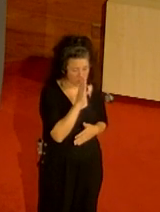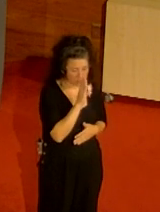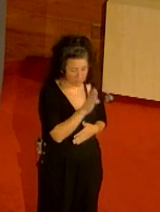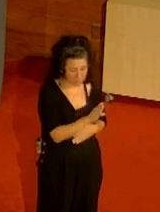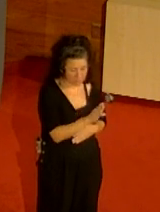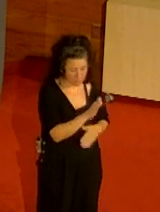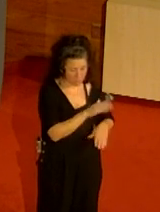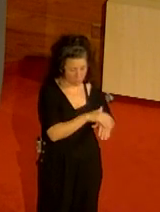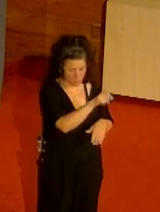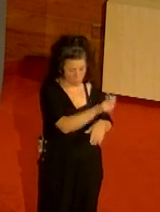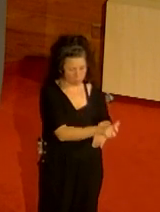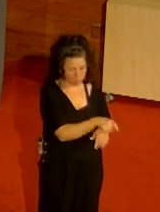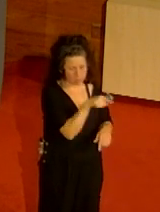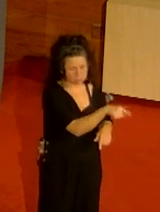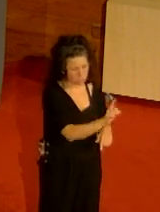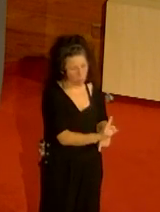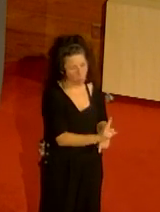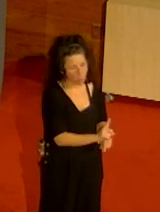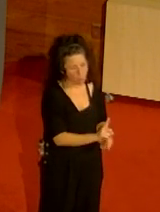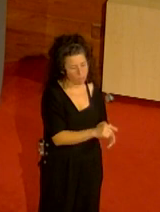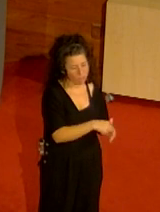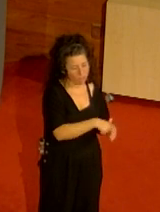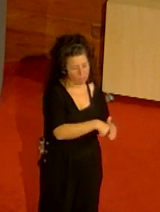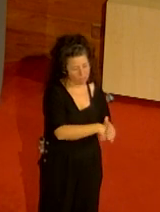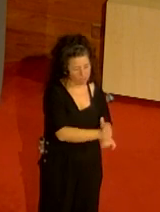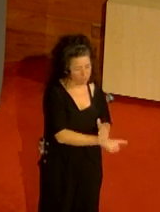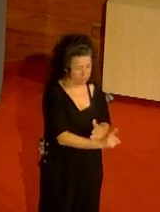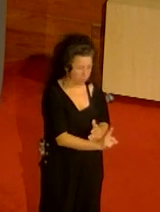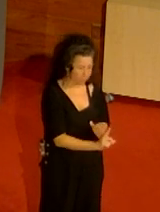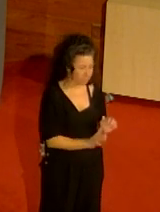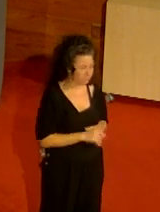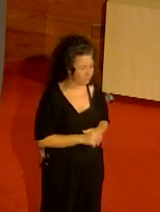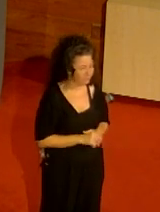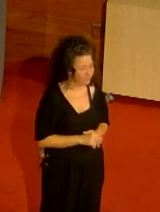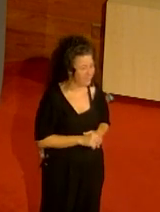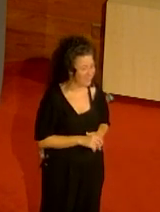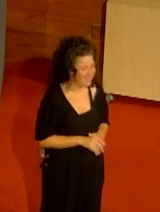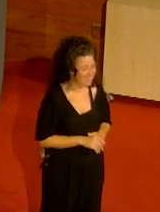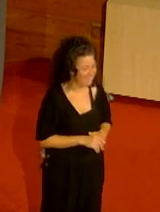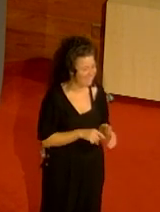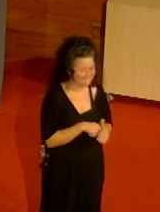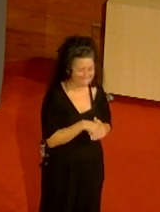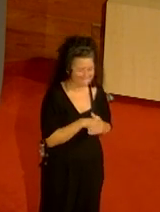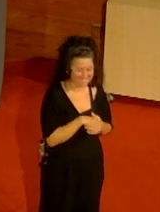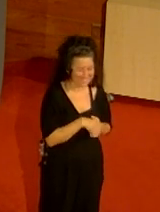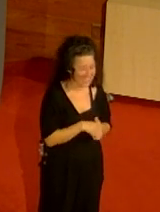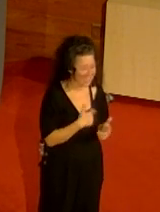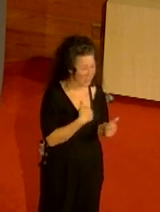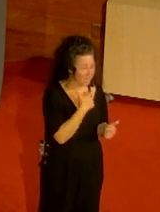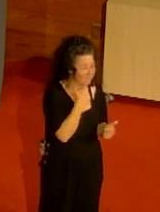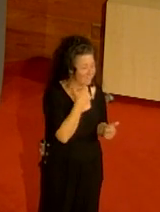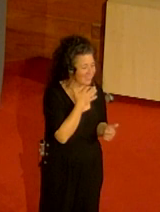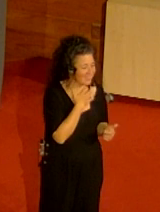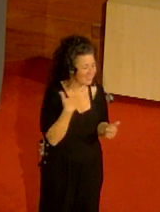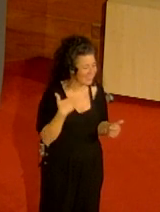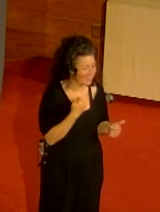al culpable y punto. O no se escarba, ¿no? En determinado tema. A mí me gustaría sacar muchas más cosas así, ¿eh? Muchas más. A mí,